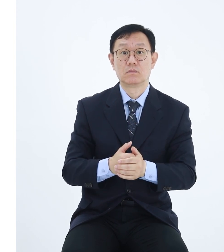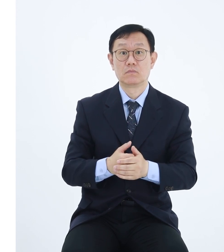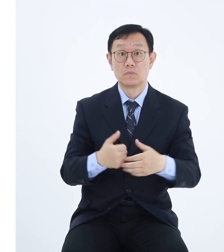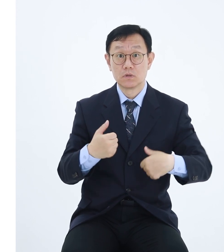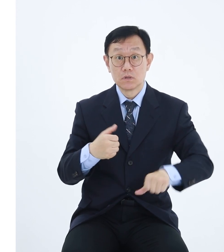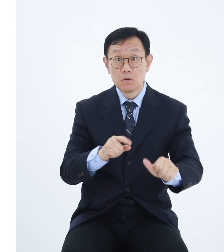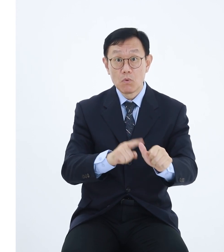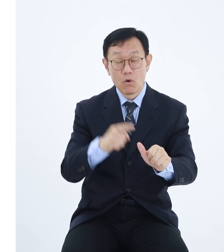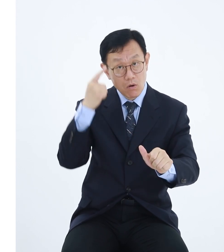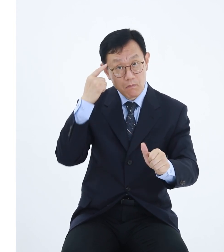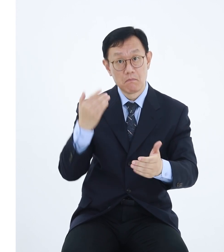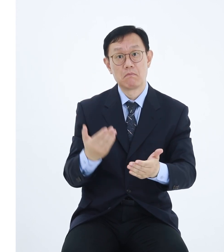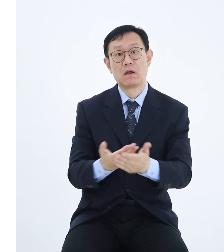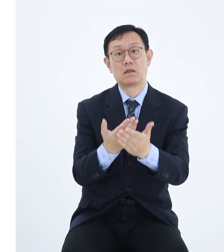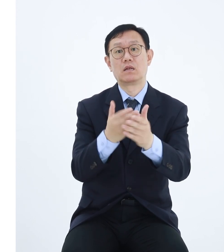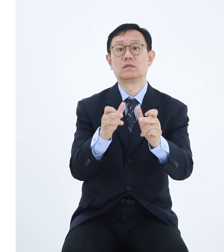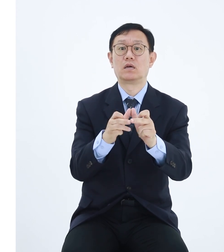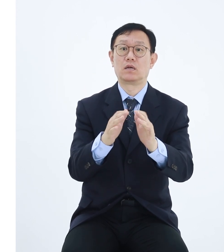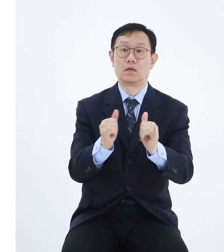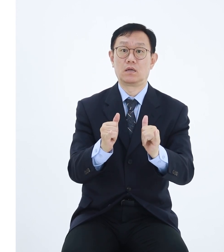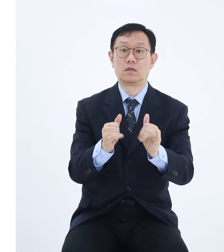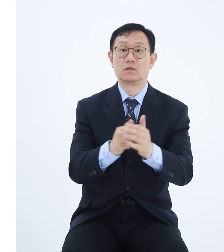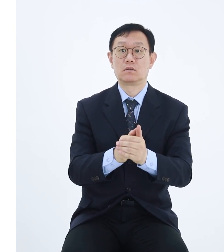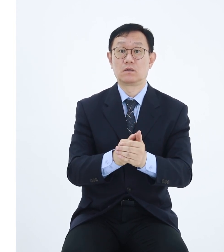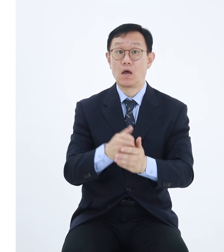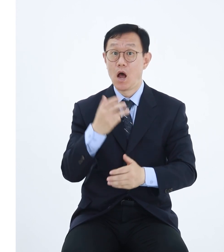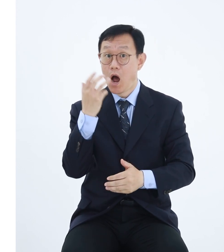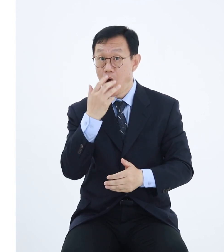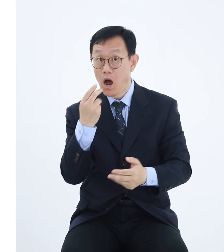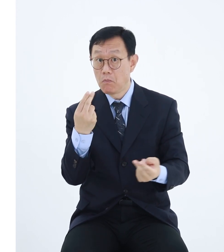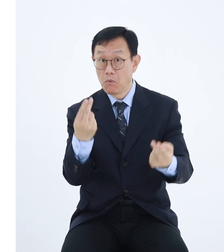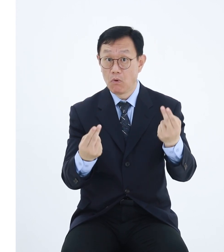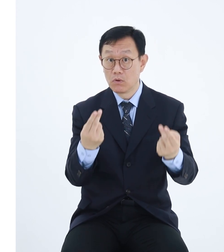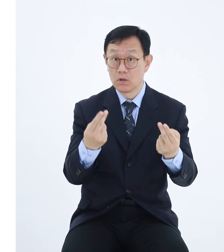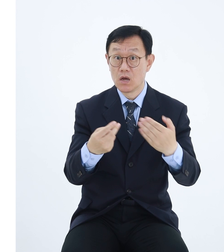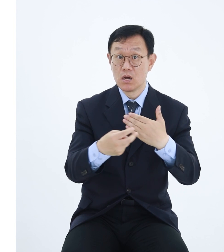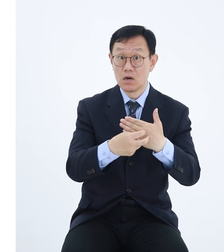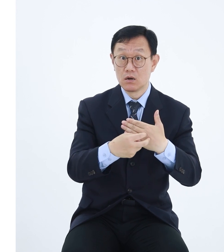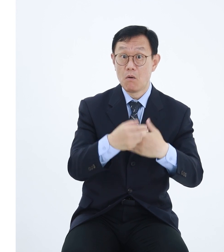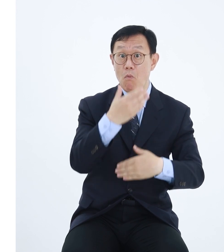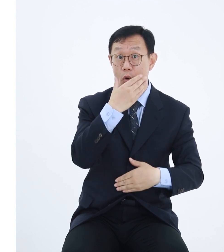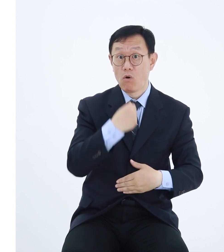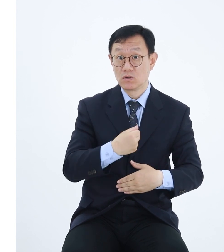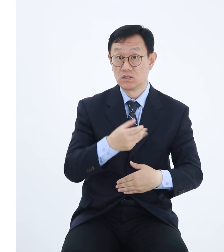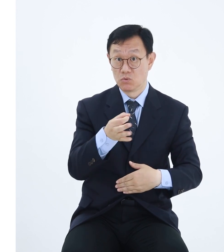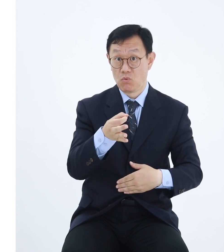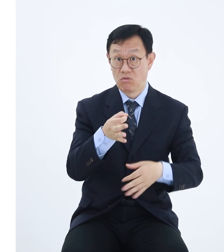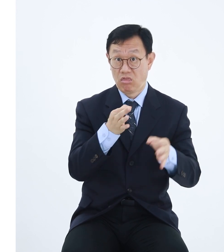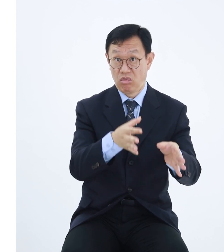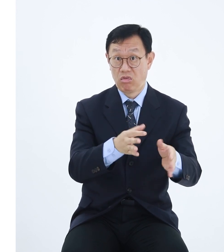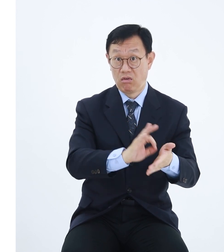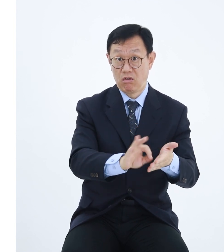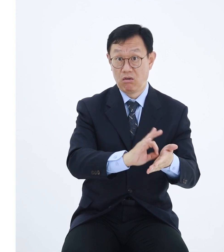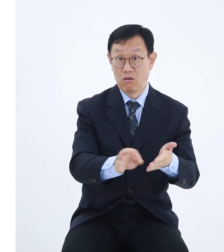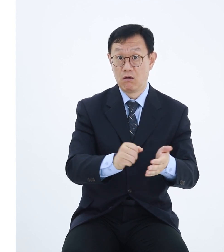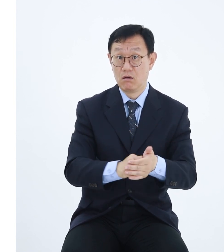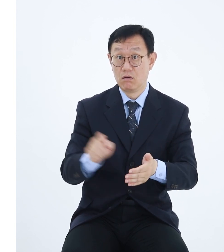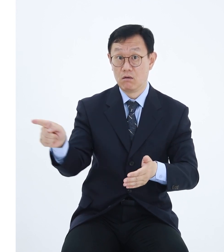발달장애인이기 때문에 비장애인에 비해 더 많은 의료 및 복지비용이 들어가는데 그 비용이 해당국 국민들의 세금